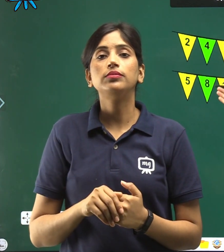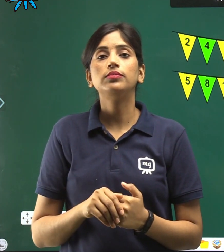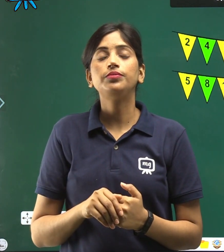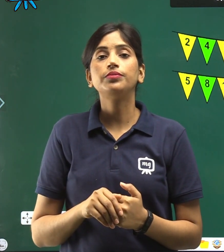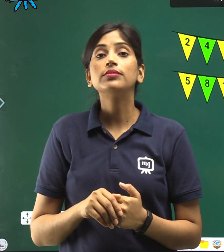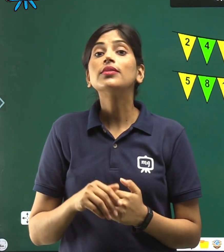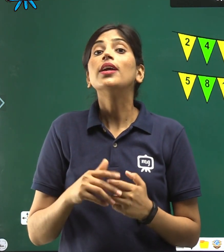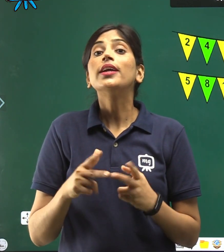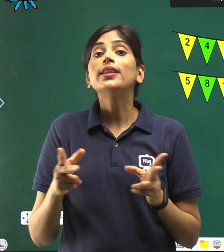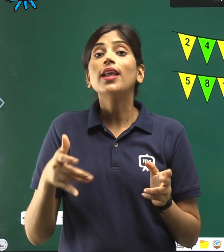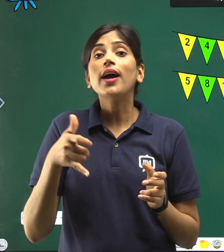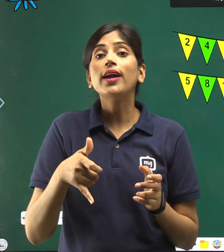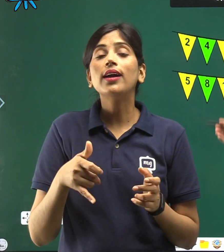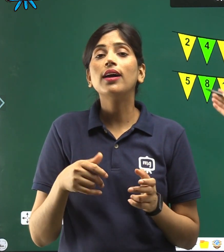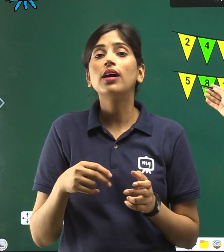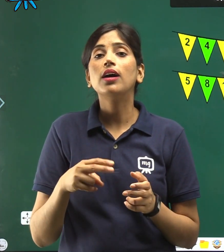कितना है?